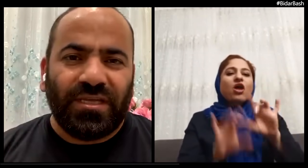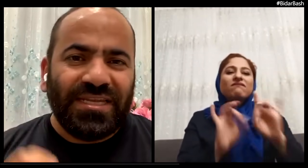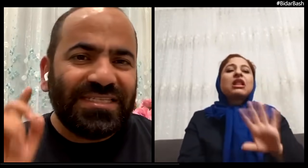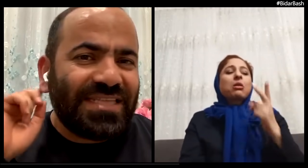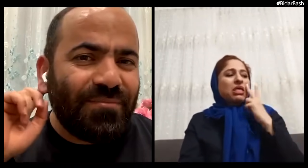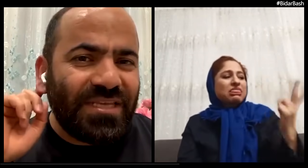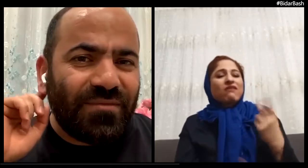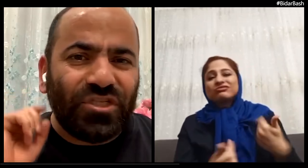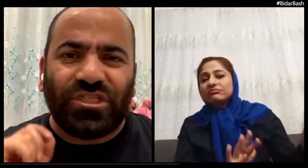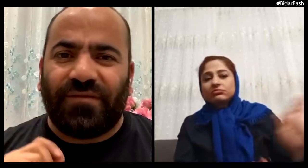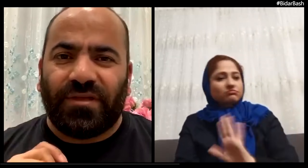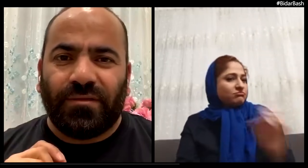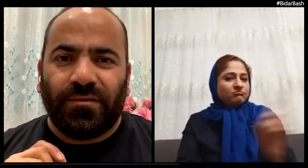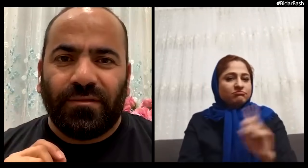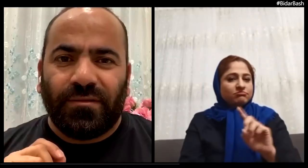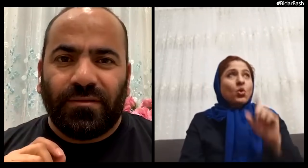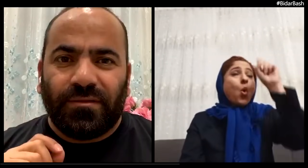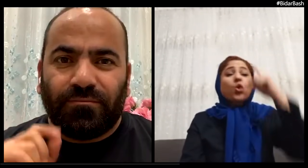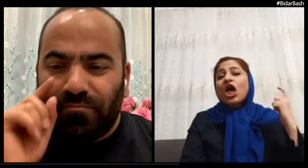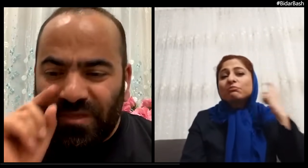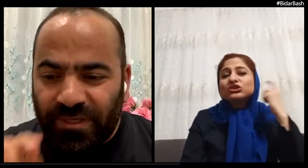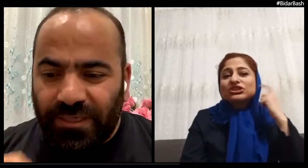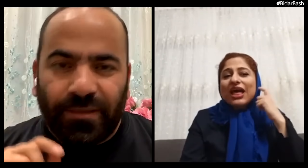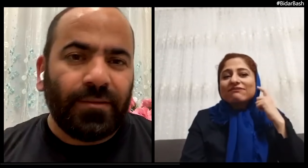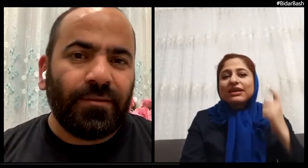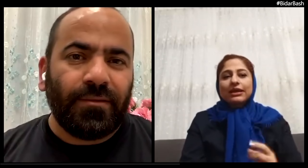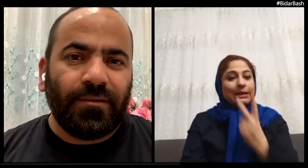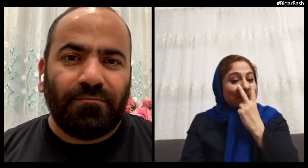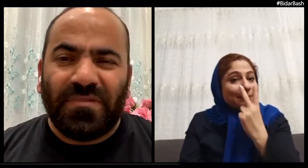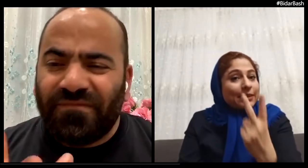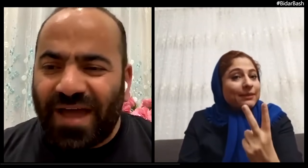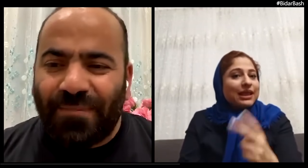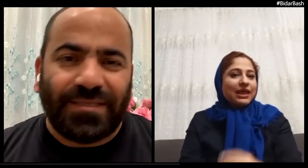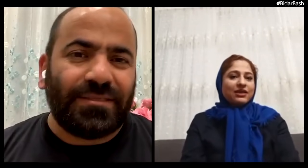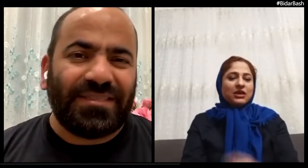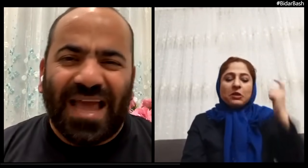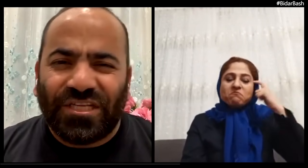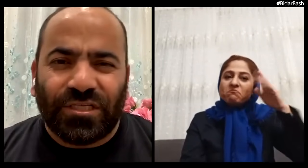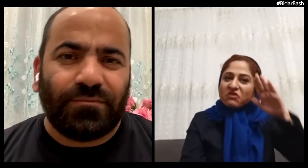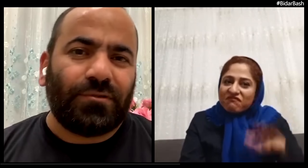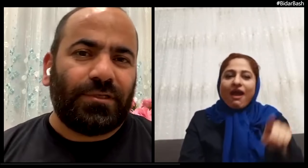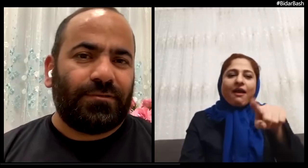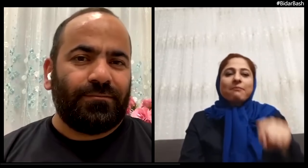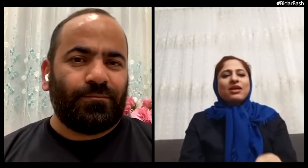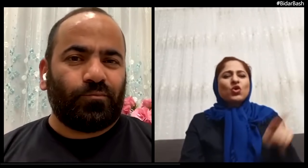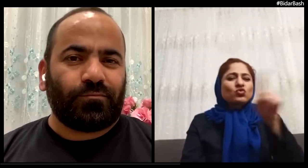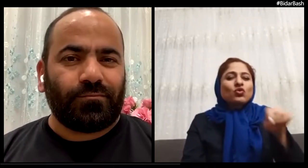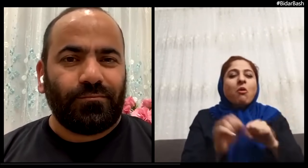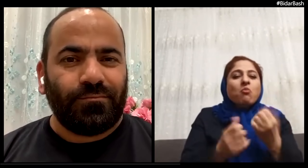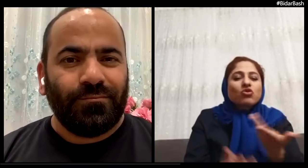نمیشه، سمیع، میشنوه، میبینه، میفهمدت، درکت میکنه،